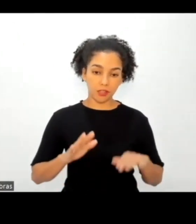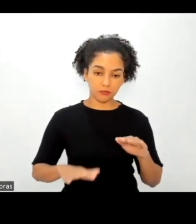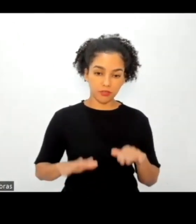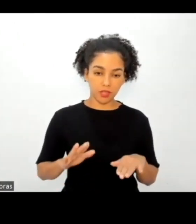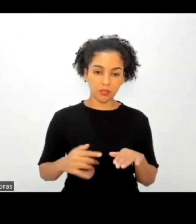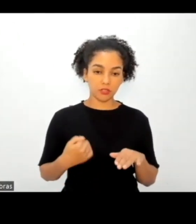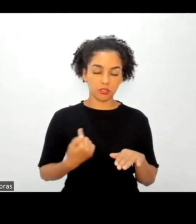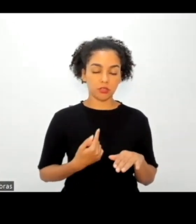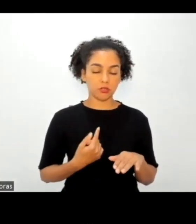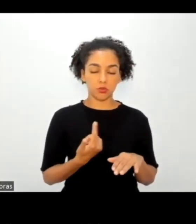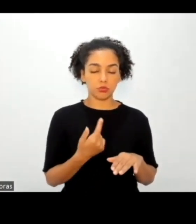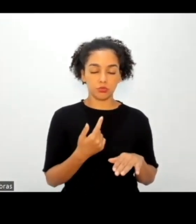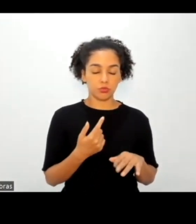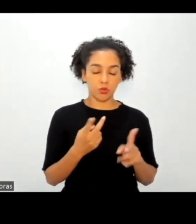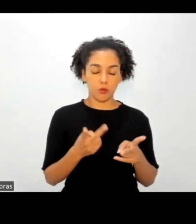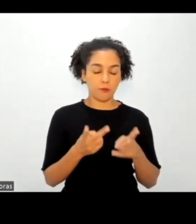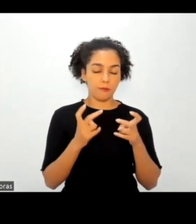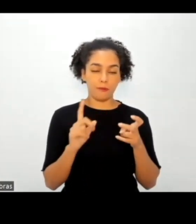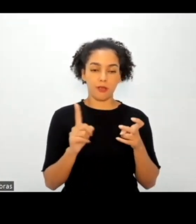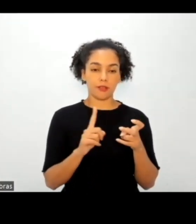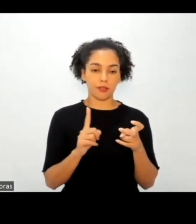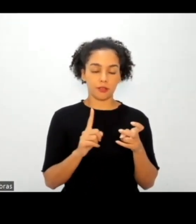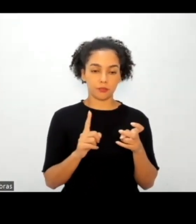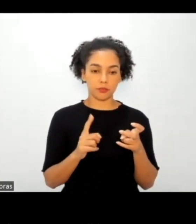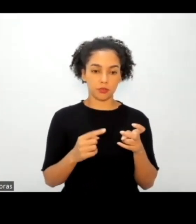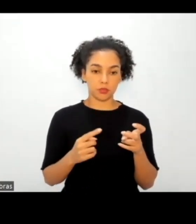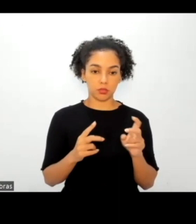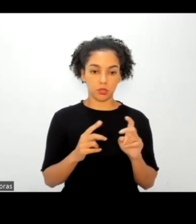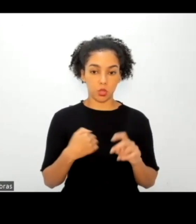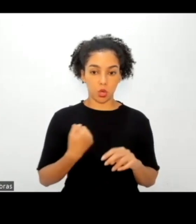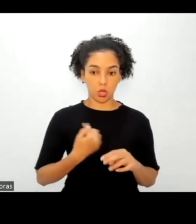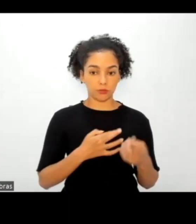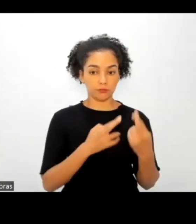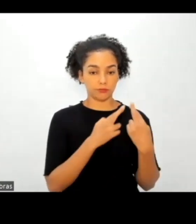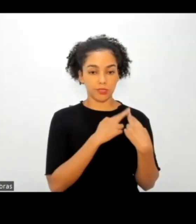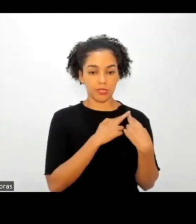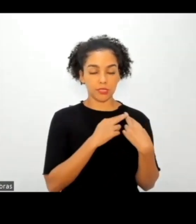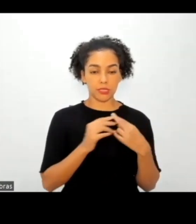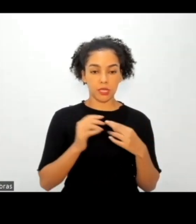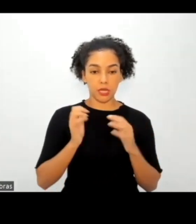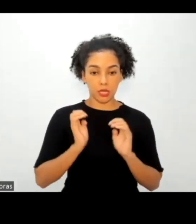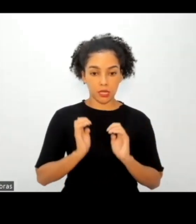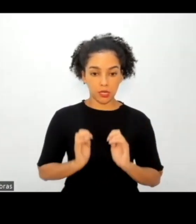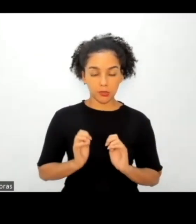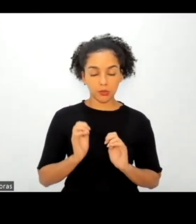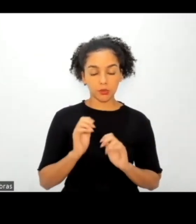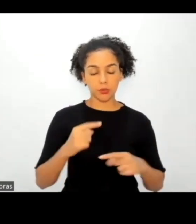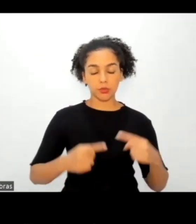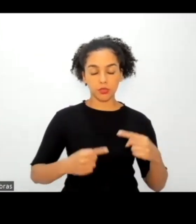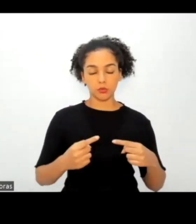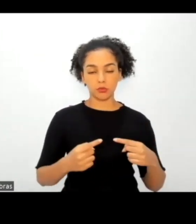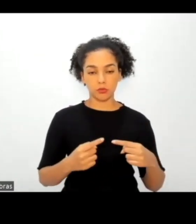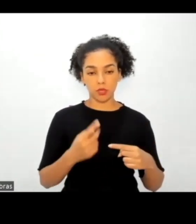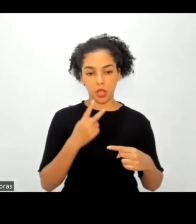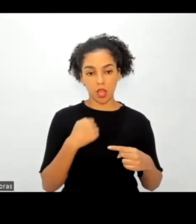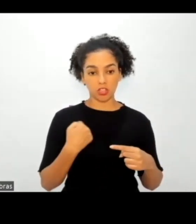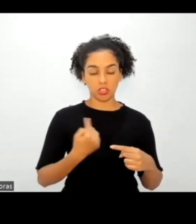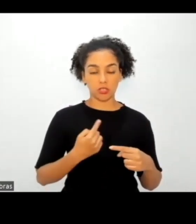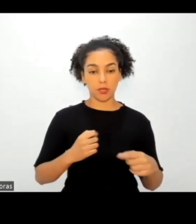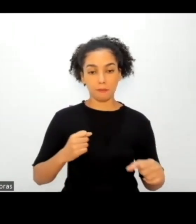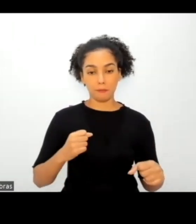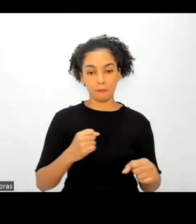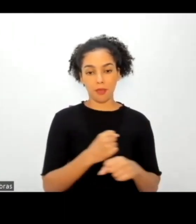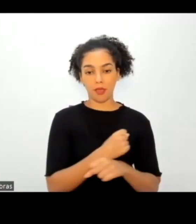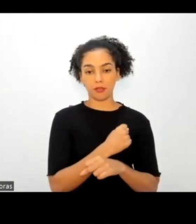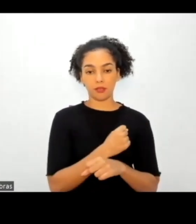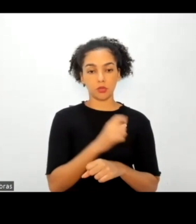tem noção da nossa responsabilidade ético-política e que a gente mata no cotidiano de trabalho profissional, né?